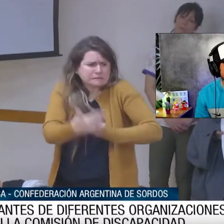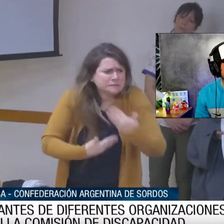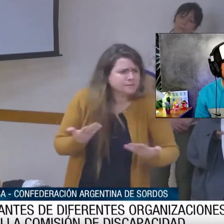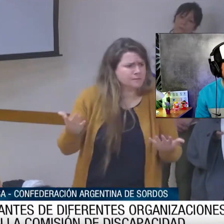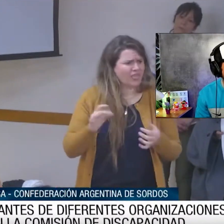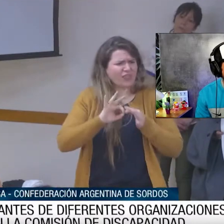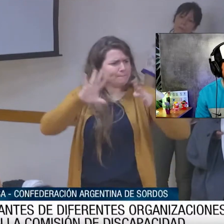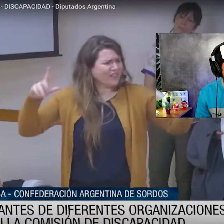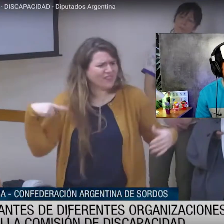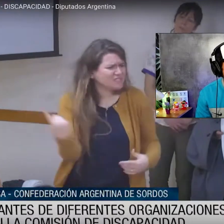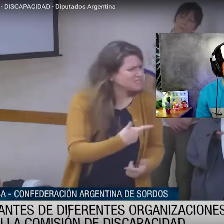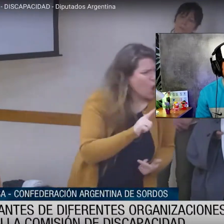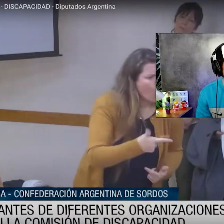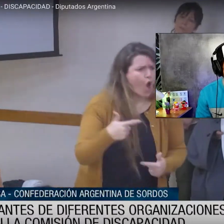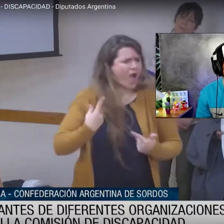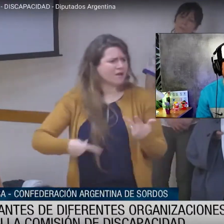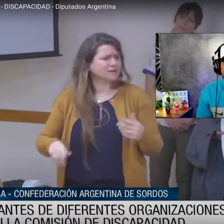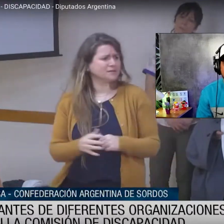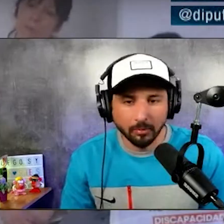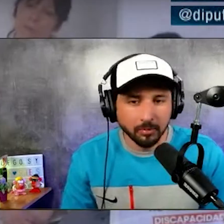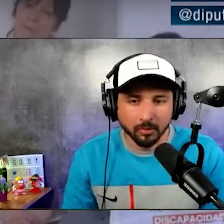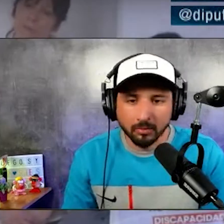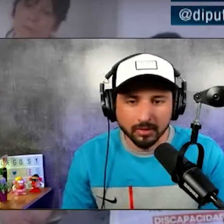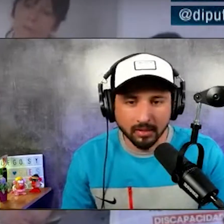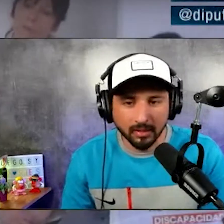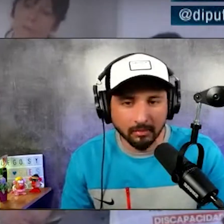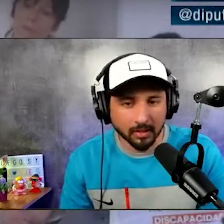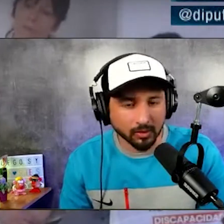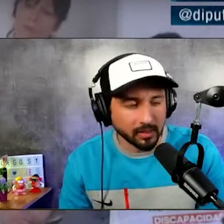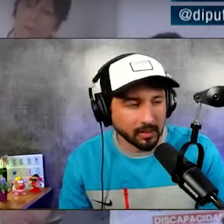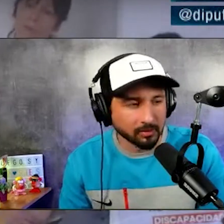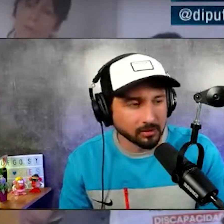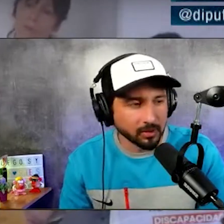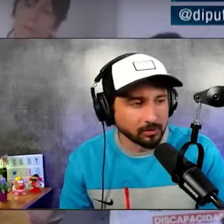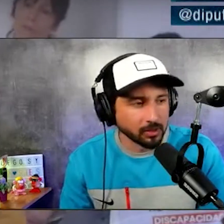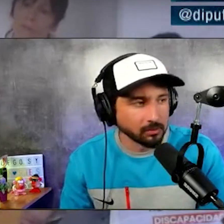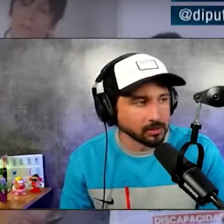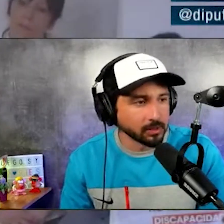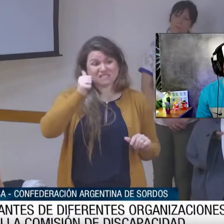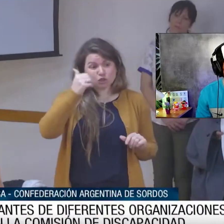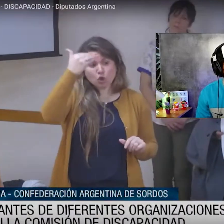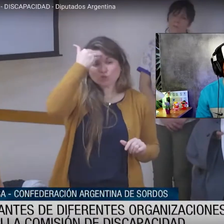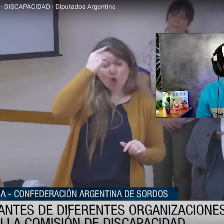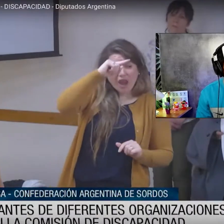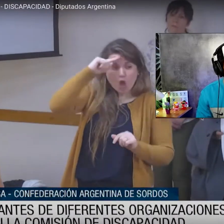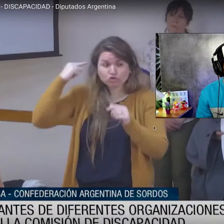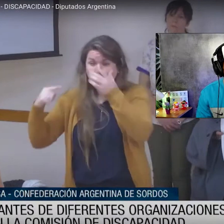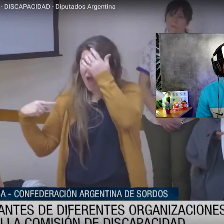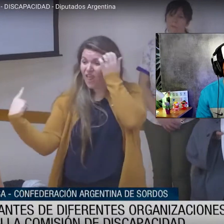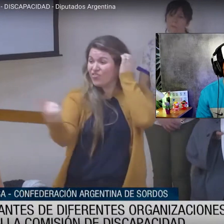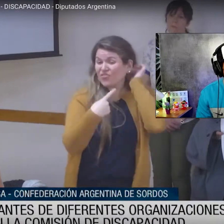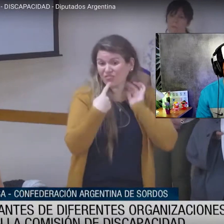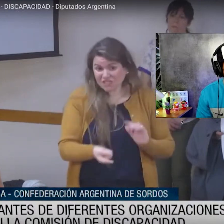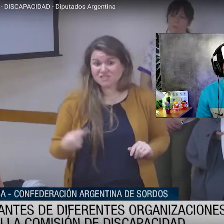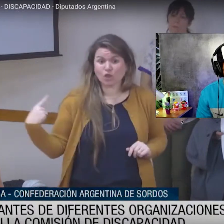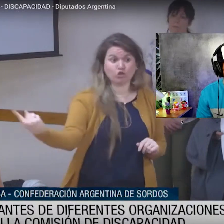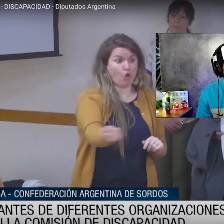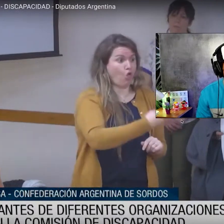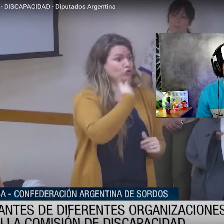conseguimos trabajos precarios, no podemos ser Lo mismo que independientes pasa y en la autónomos. mayoría de las personas con discapacidad. El artículo 16 de la Constitución Nacional